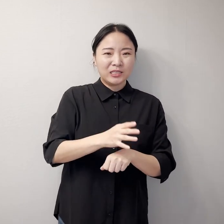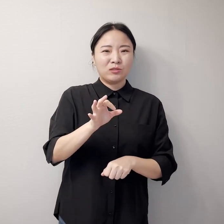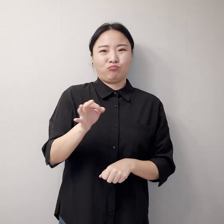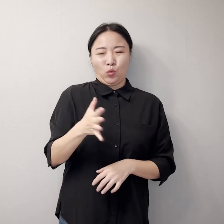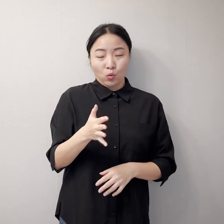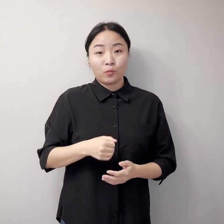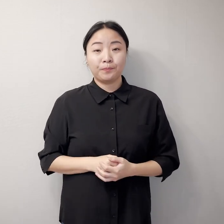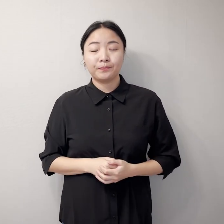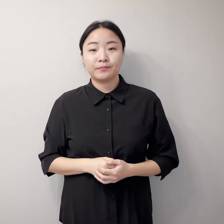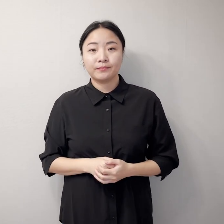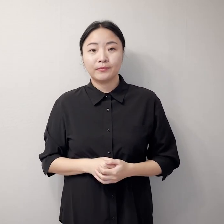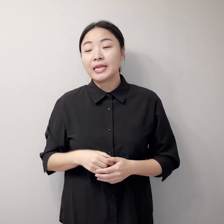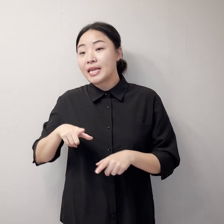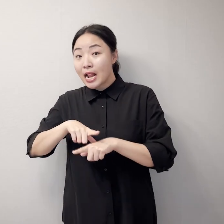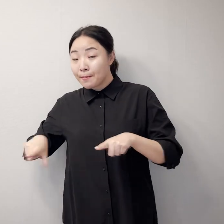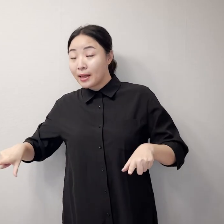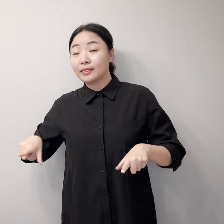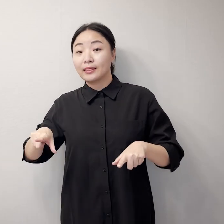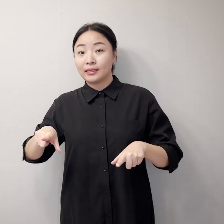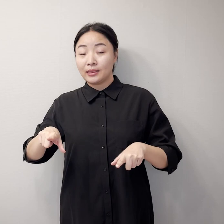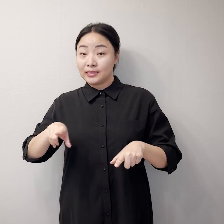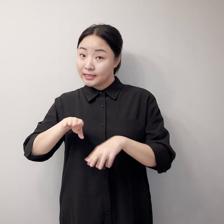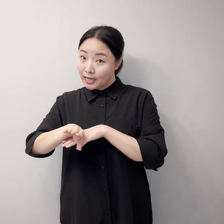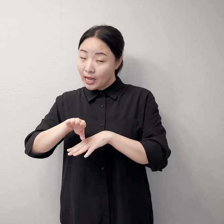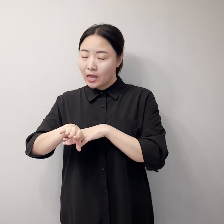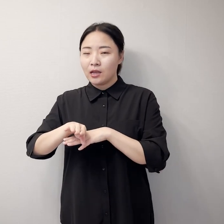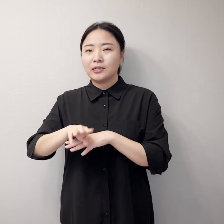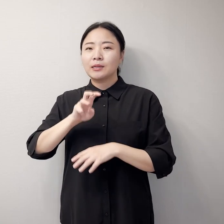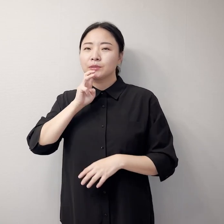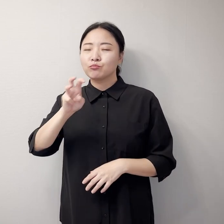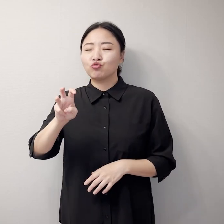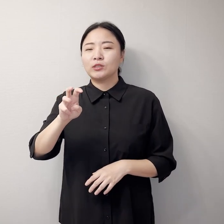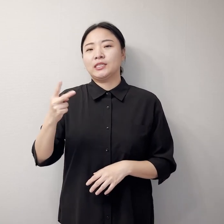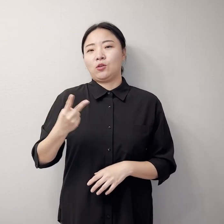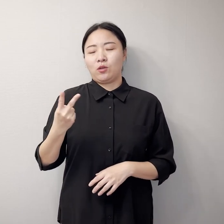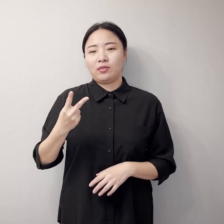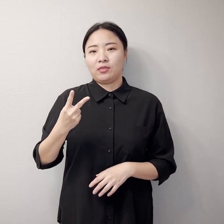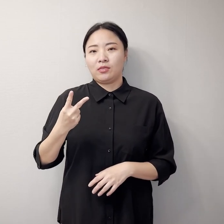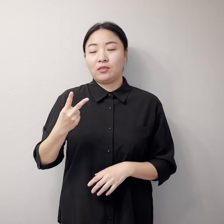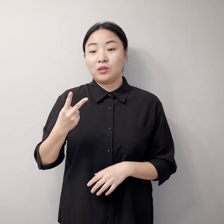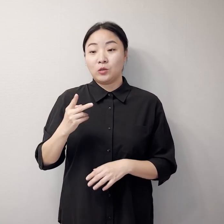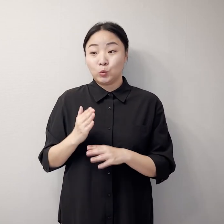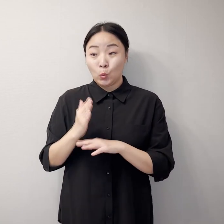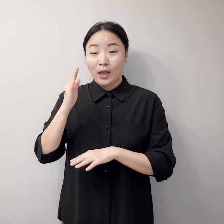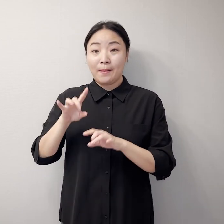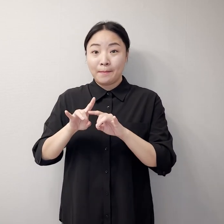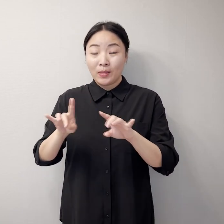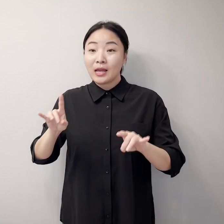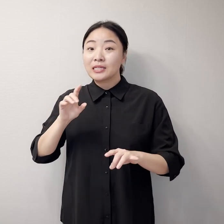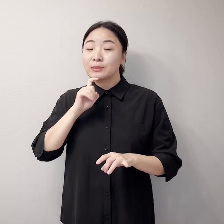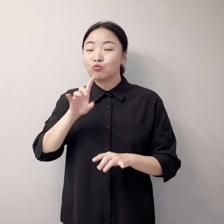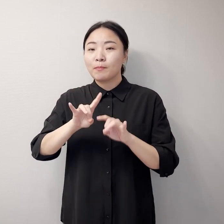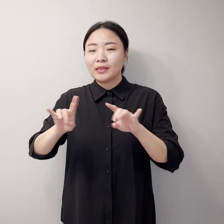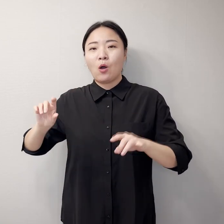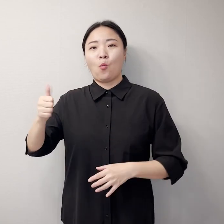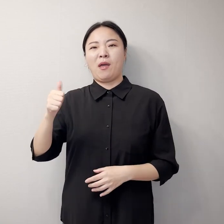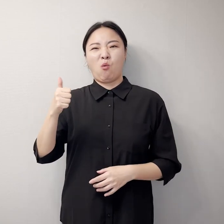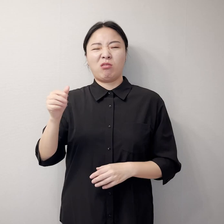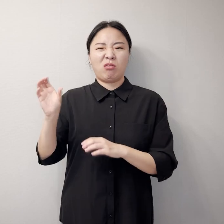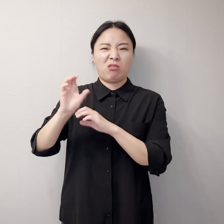일반 주차요금은 최초 30분은 2,000원이며 초과 10분마다 500원이 발생합니다